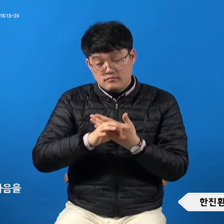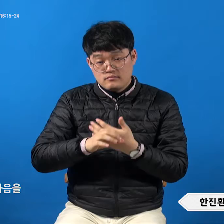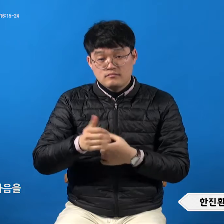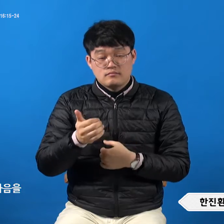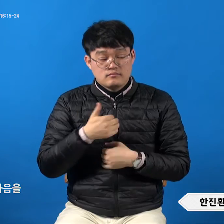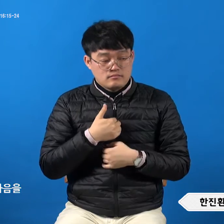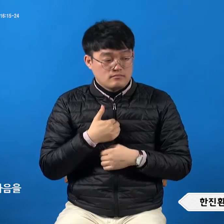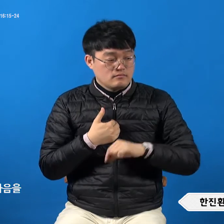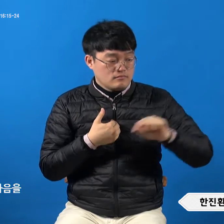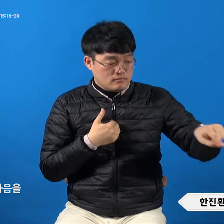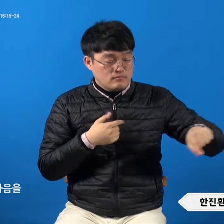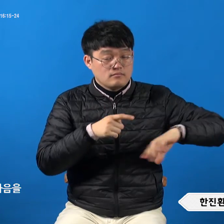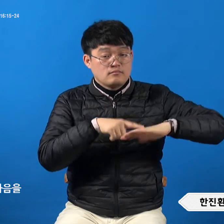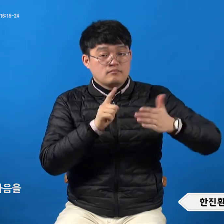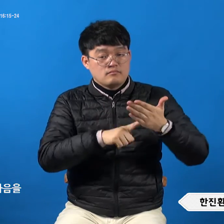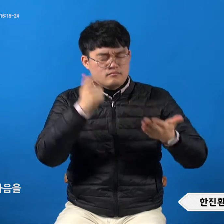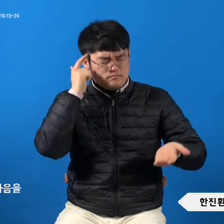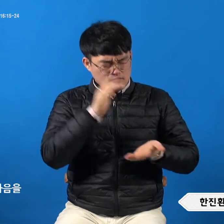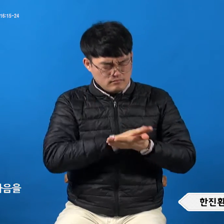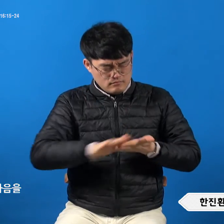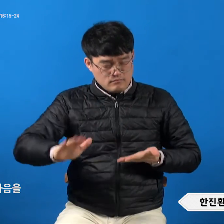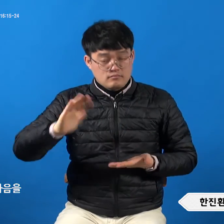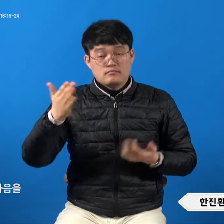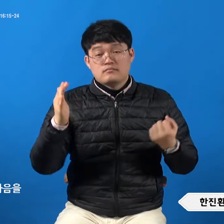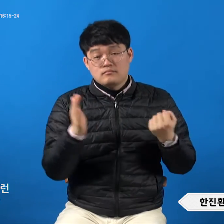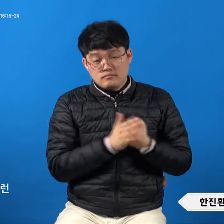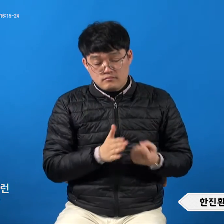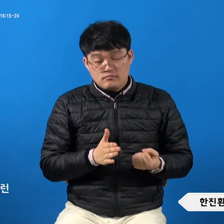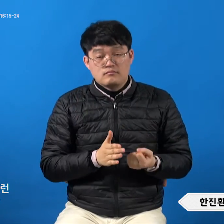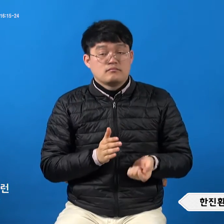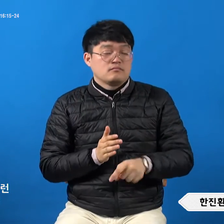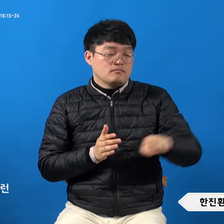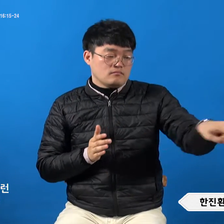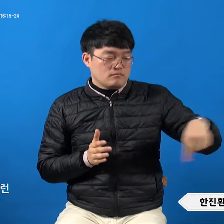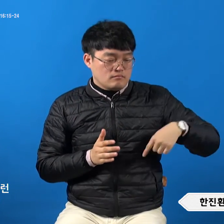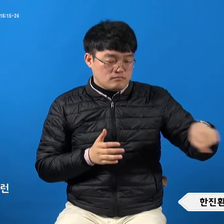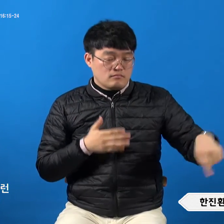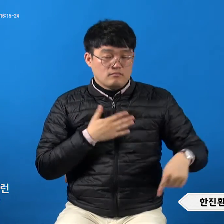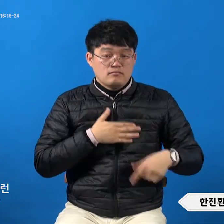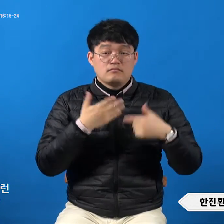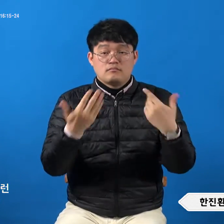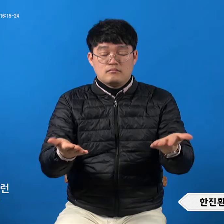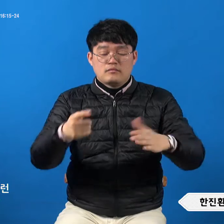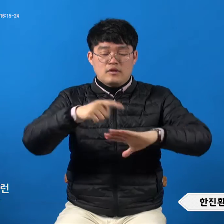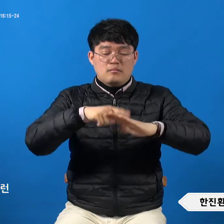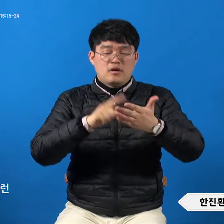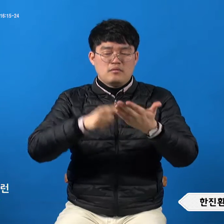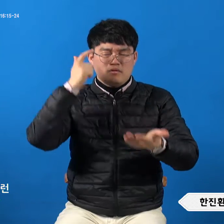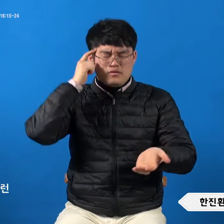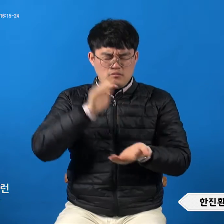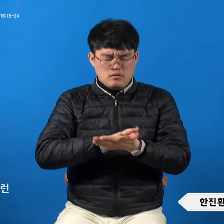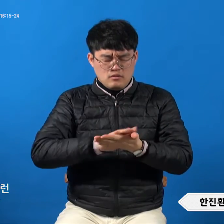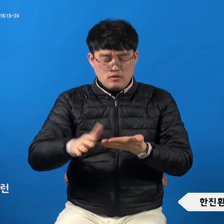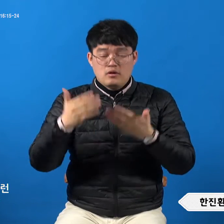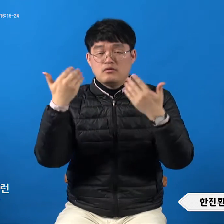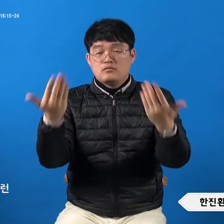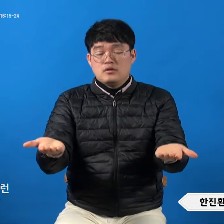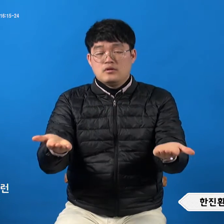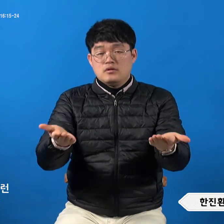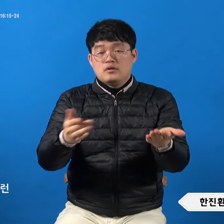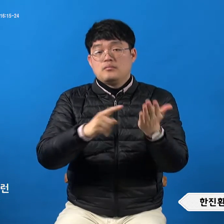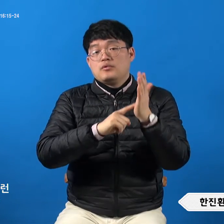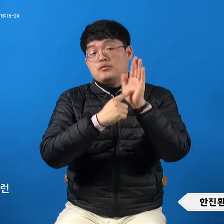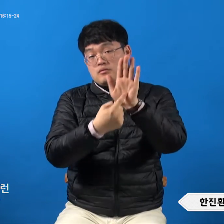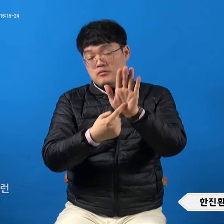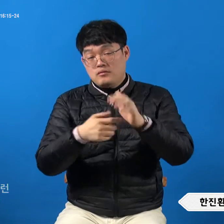마음을 시원하게 하였으니 그러므로 너희는 이런 사람들을 알아주라. 마음을 시원하게 해줬다는